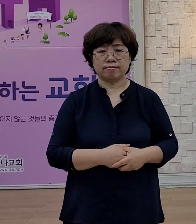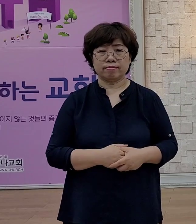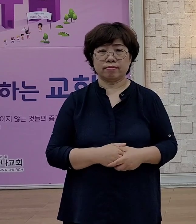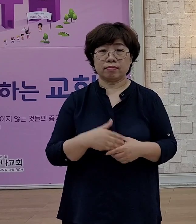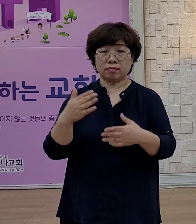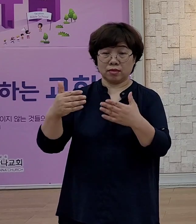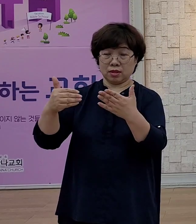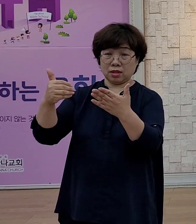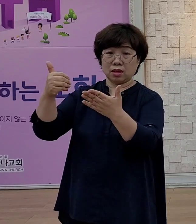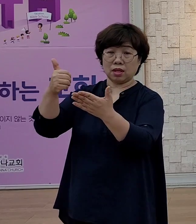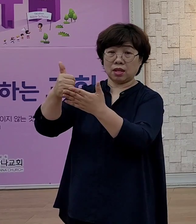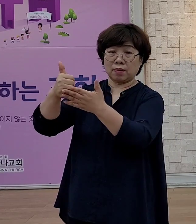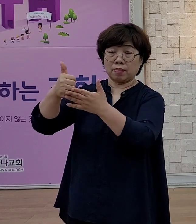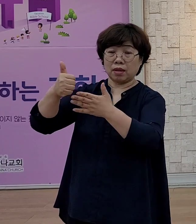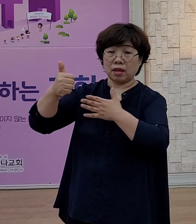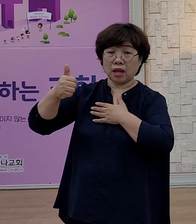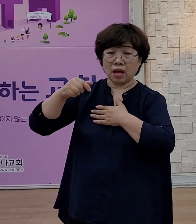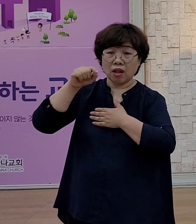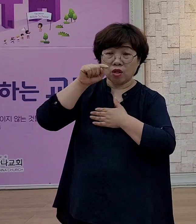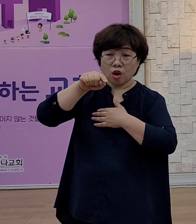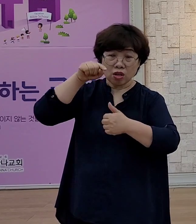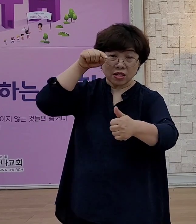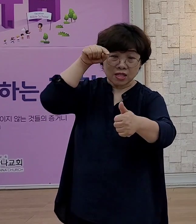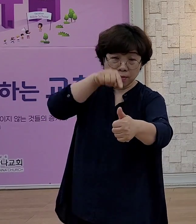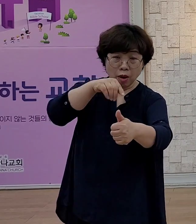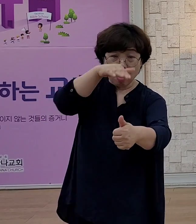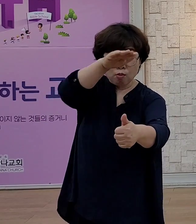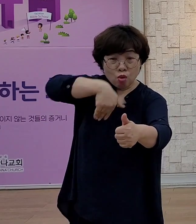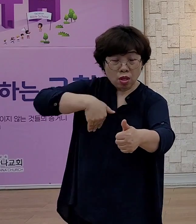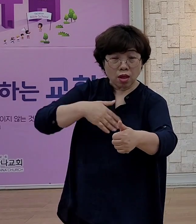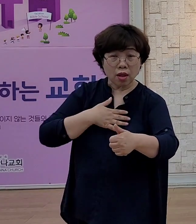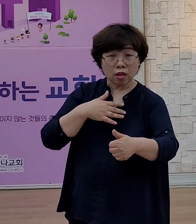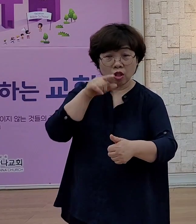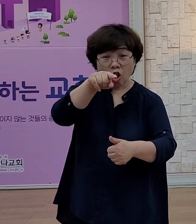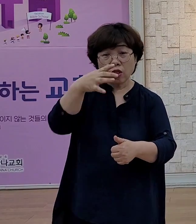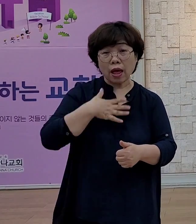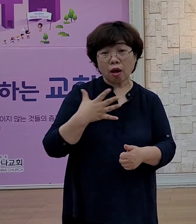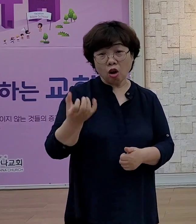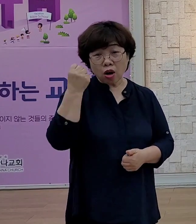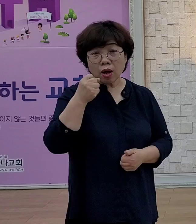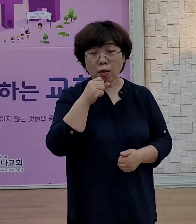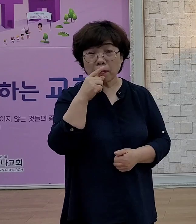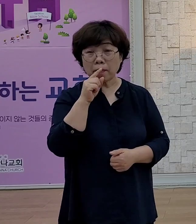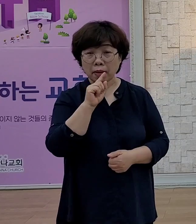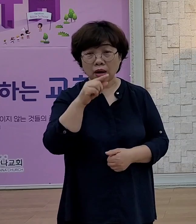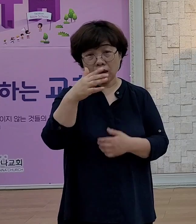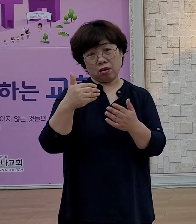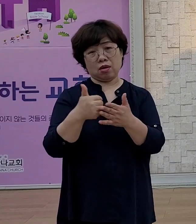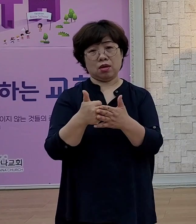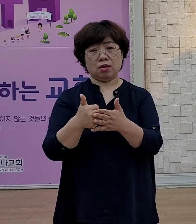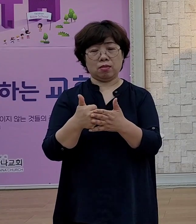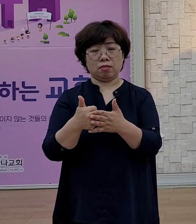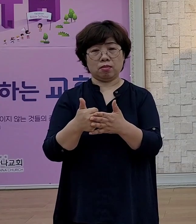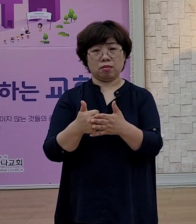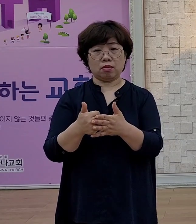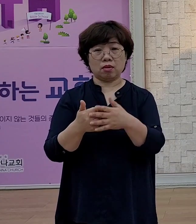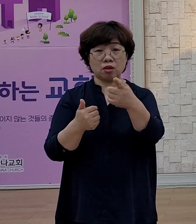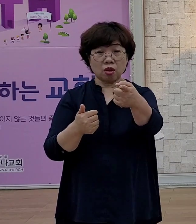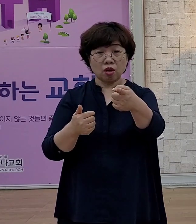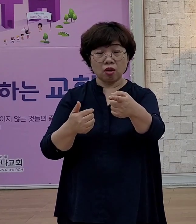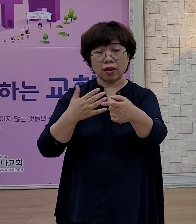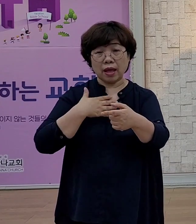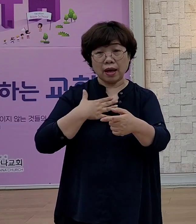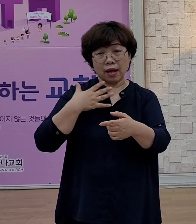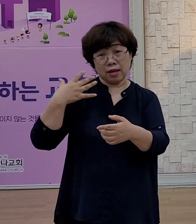하나님, 내가 너를 지명한다. 넌 내 거야. 넌 내가 책임진다.